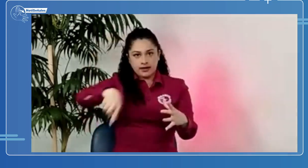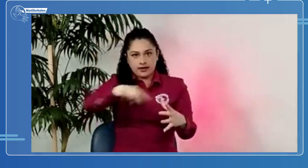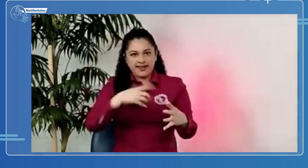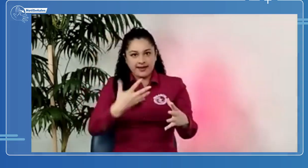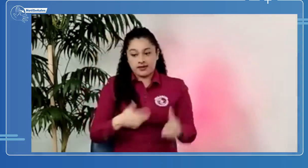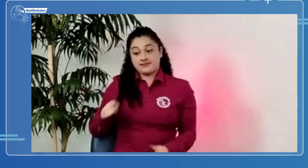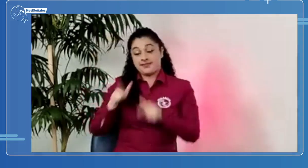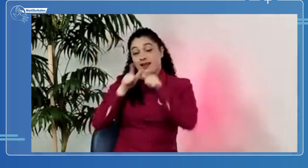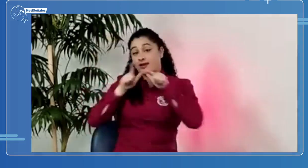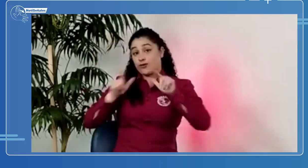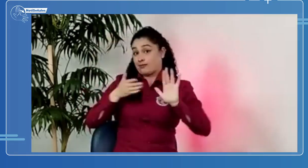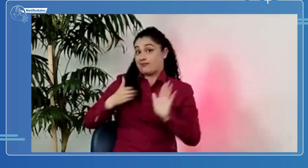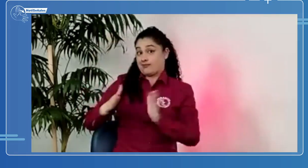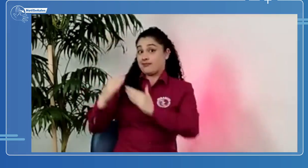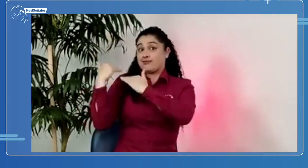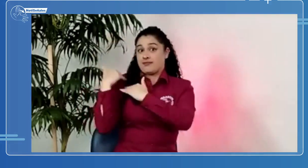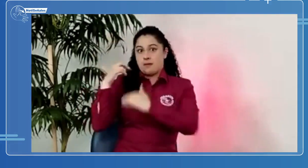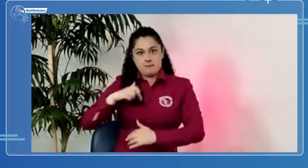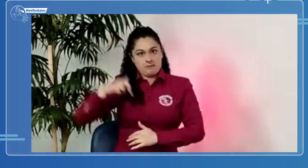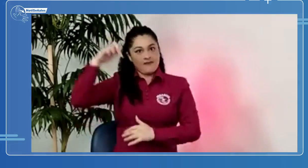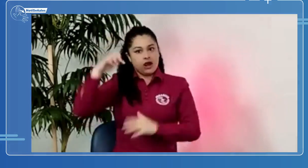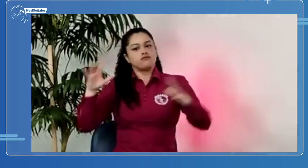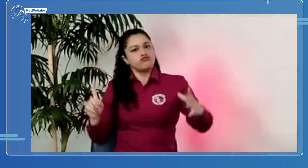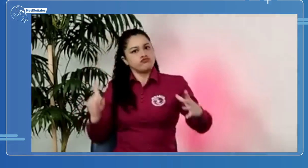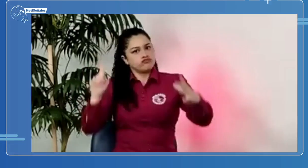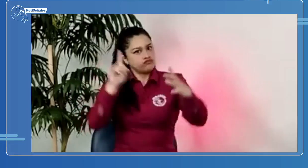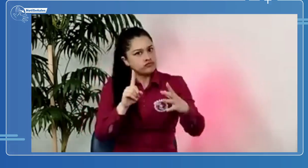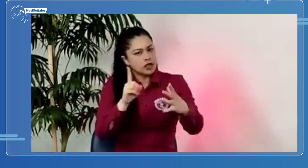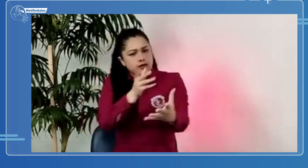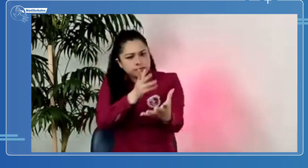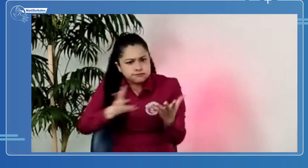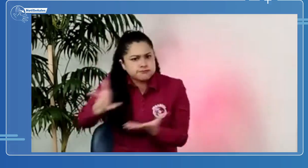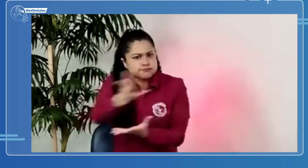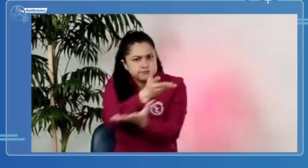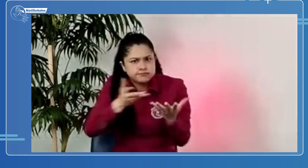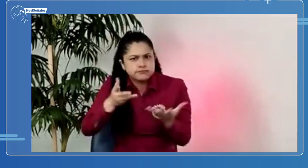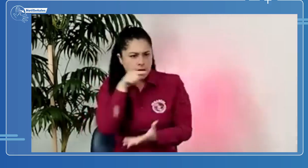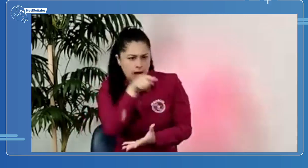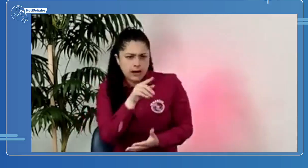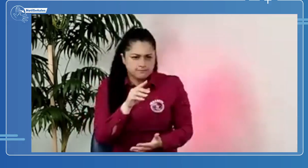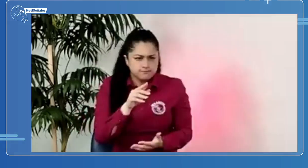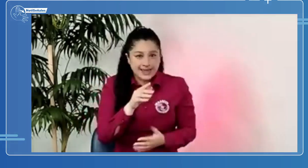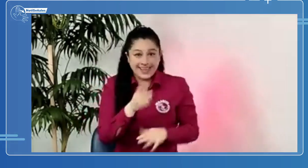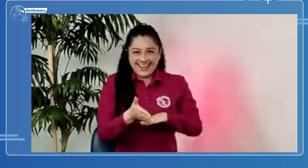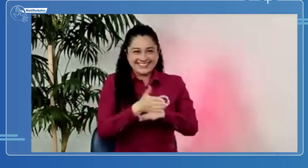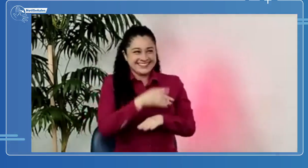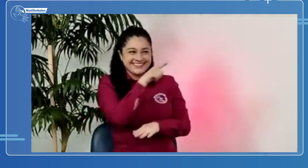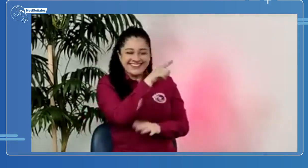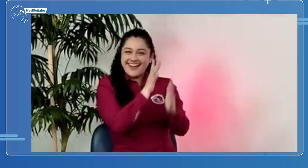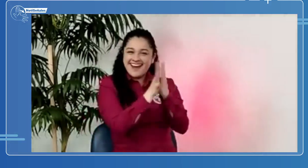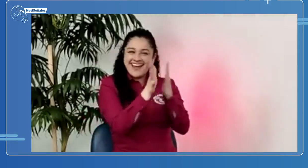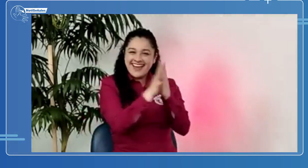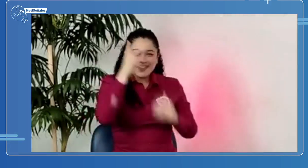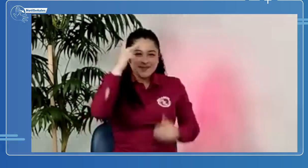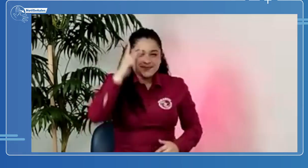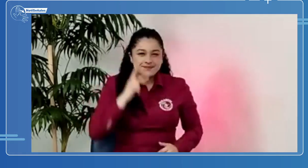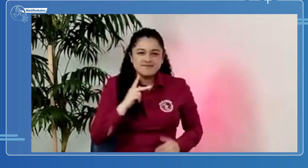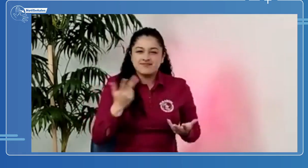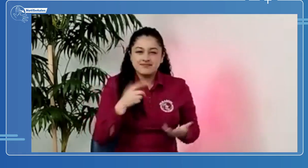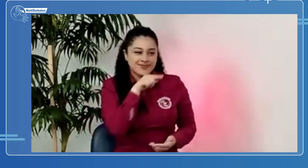reunimos y se reunieron y pues con el lingüista, este profesional, se hizo este proceso. Como lo mencionaba